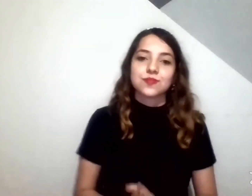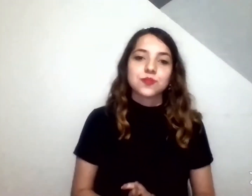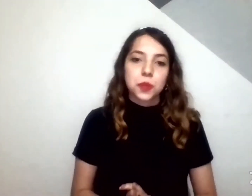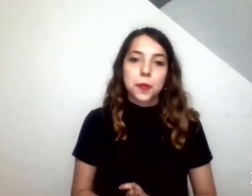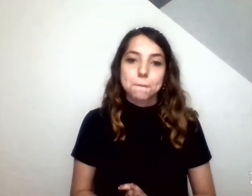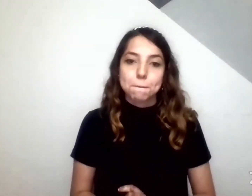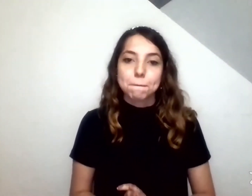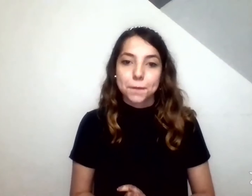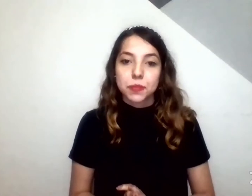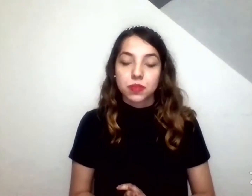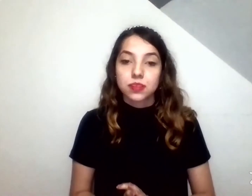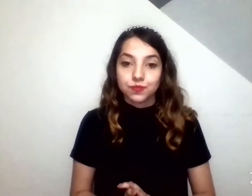Aprender língua de sinais, aí eu desisti.